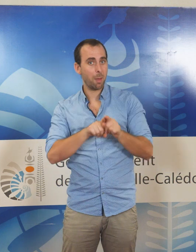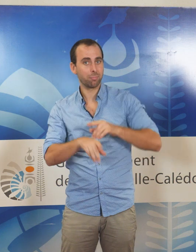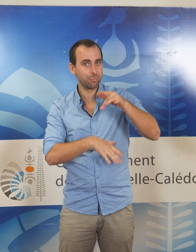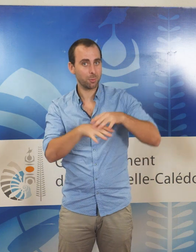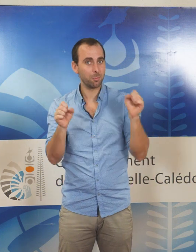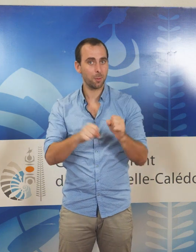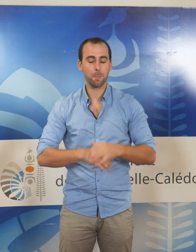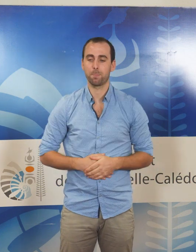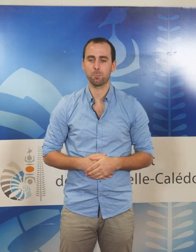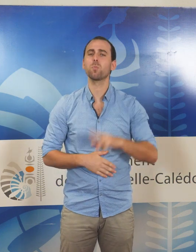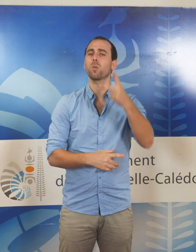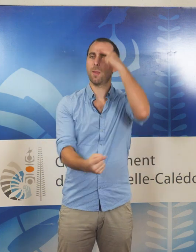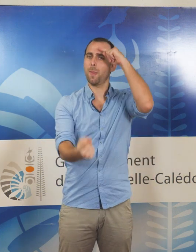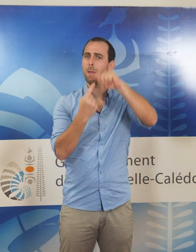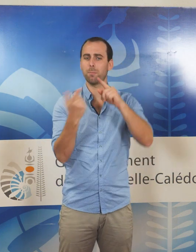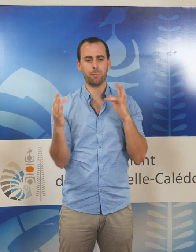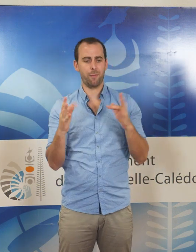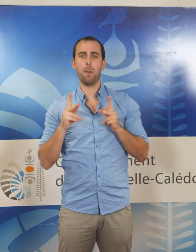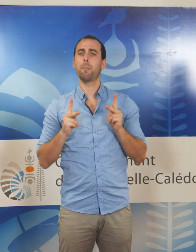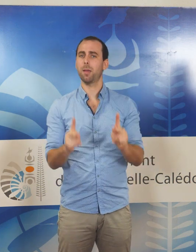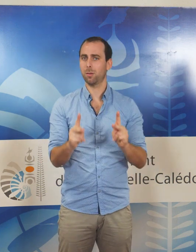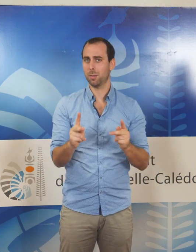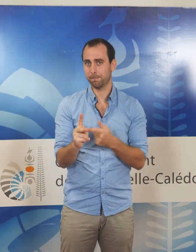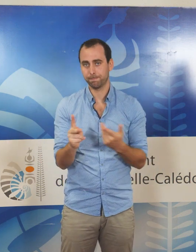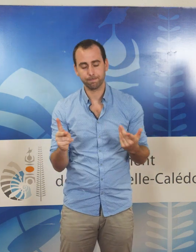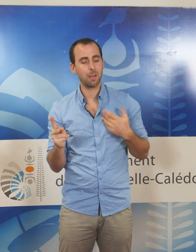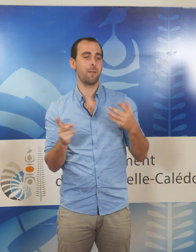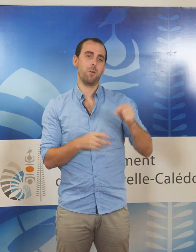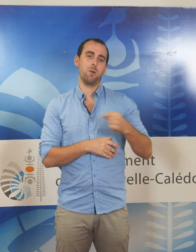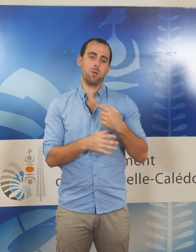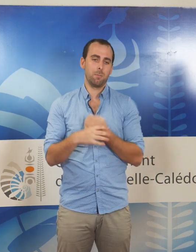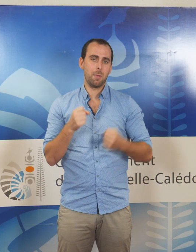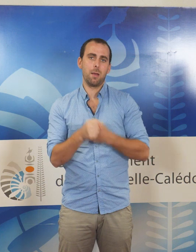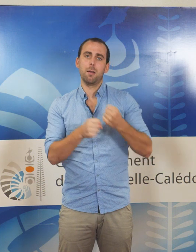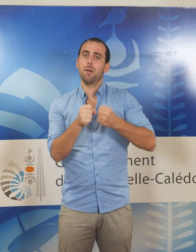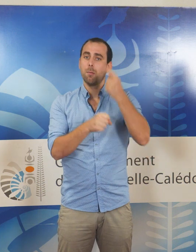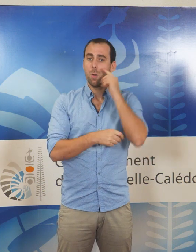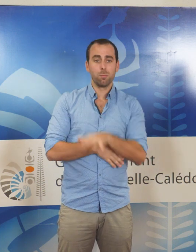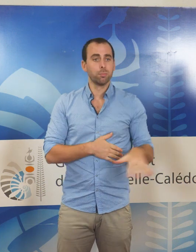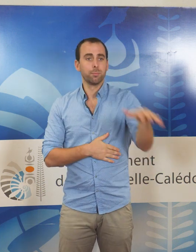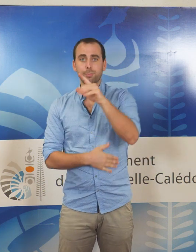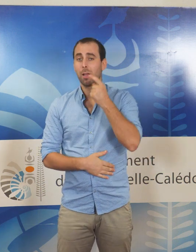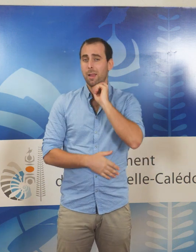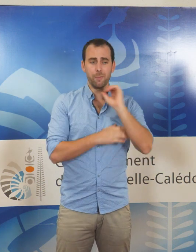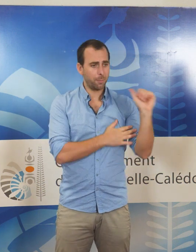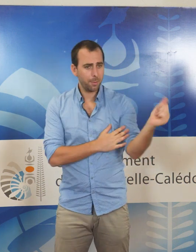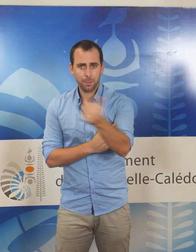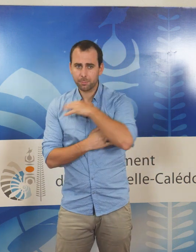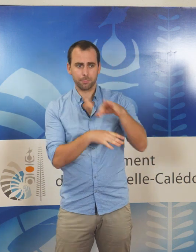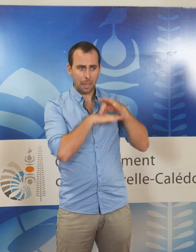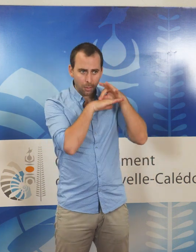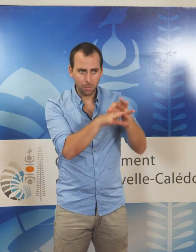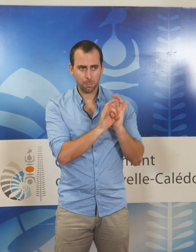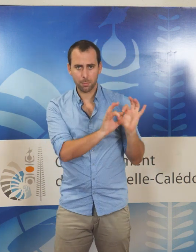pédagogique, il fallait aussi mettre en place un certain nombre de dispositifs pour accompagner au mieux chaque élève, puisque après cette